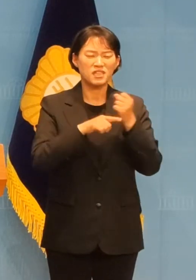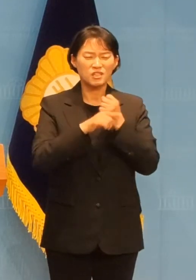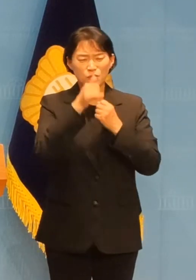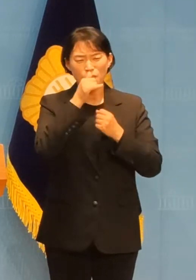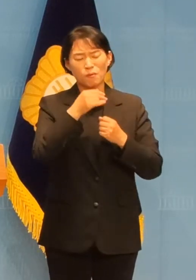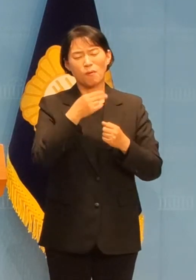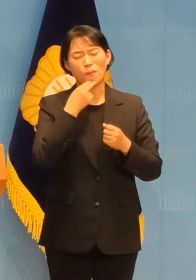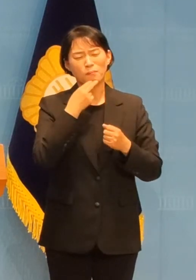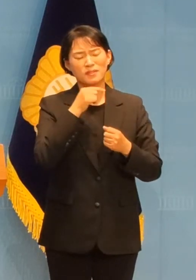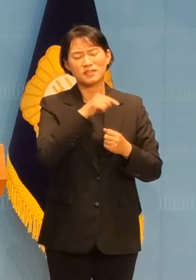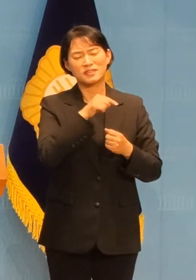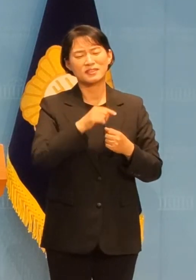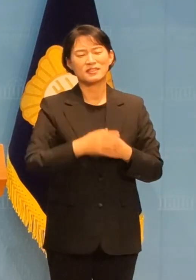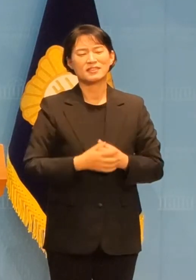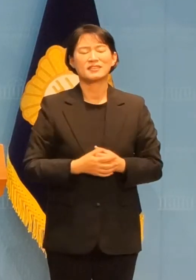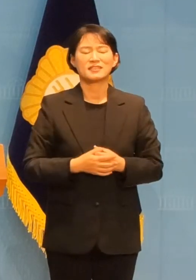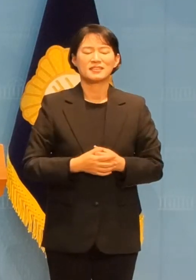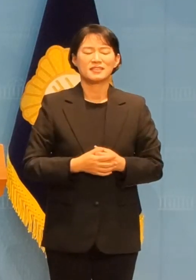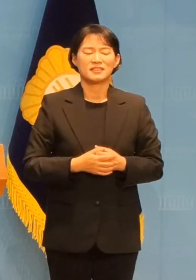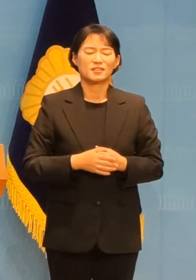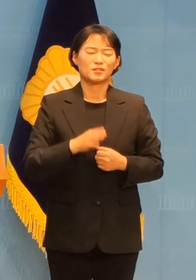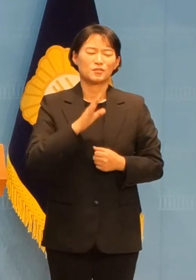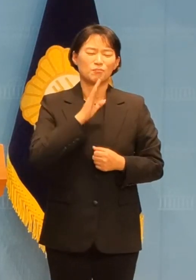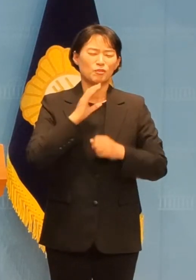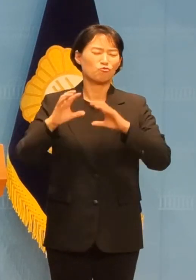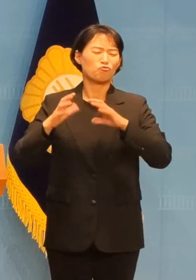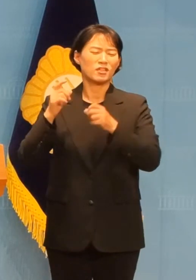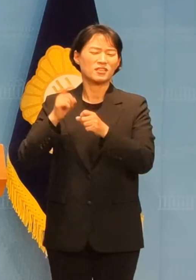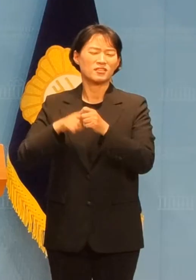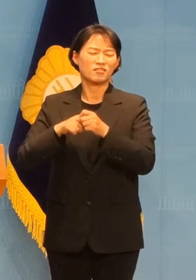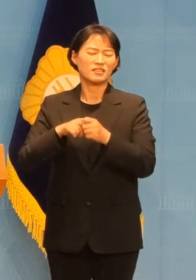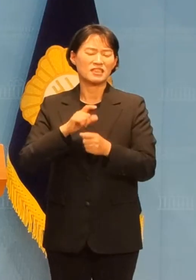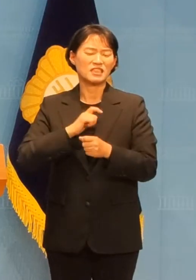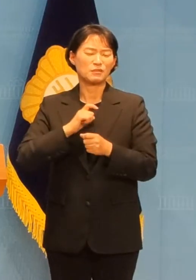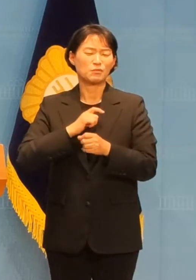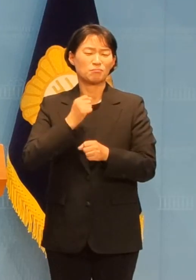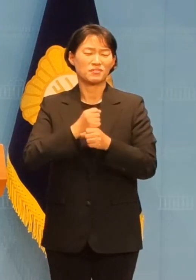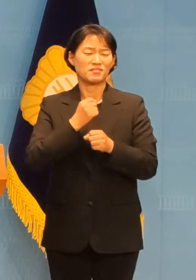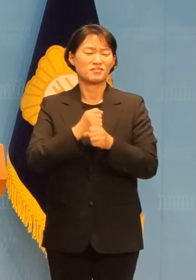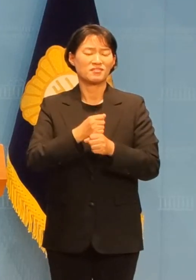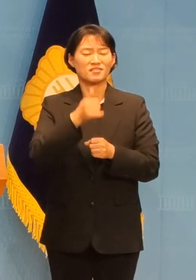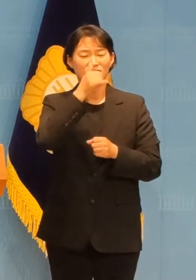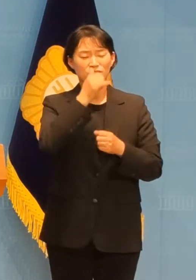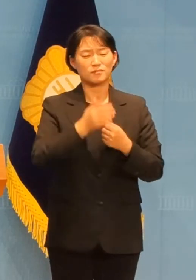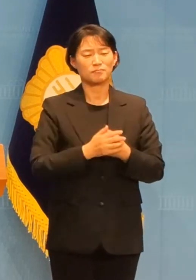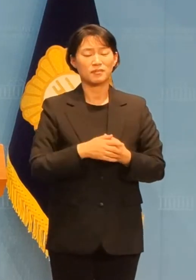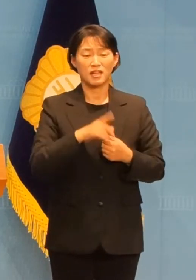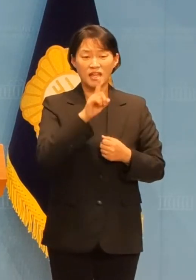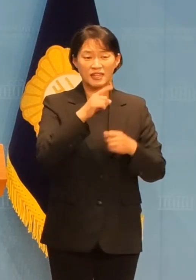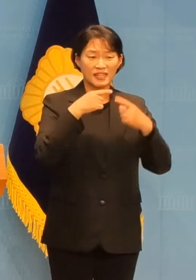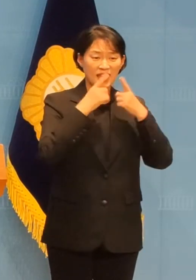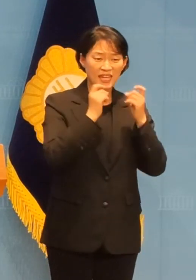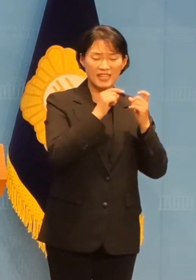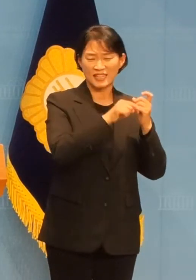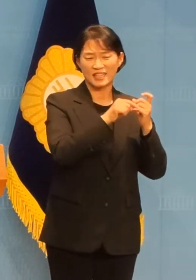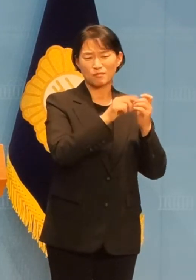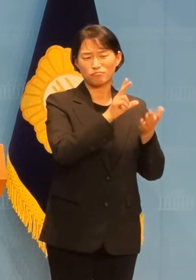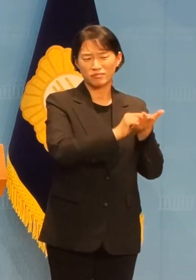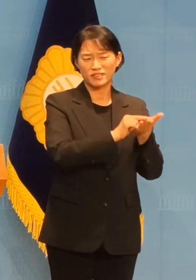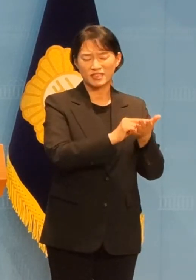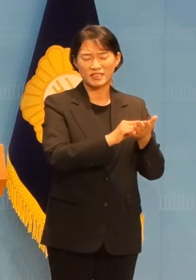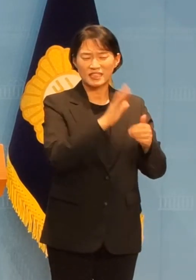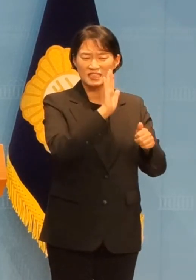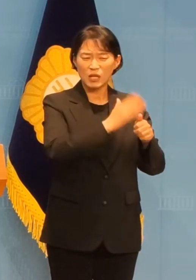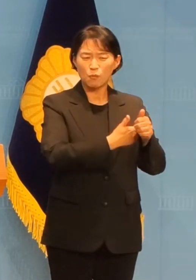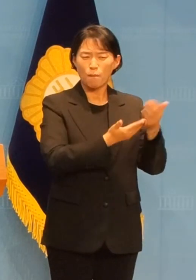음모론을 순식간에 국가적 의혹으로 부풀리는 역할을 했습니다. 한 개인이 음모론에 빠지거나 잘못된